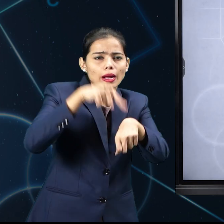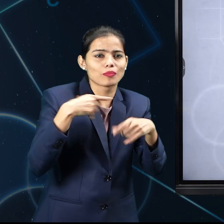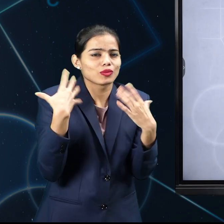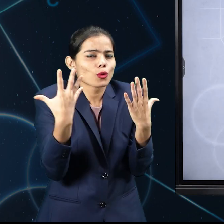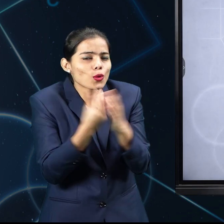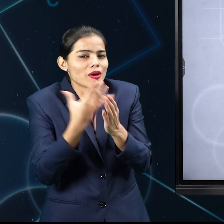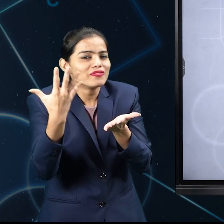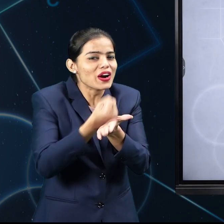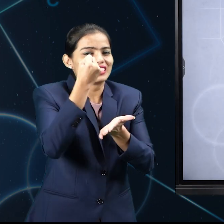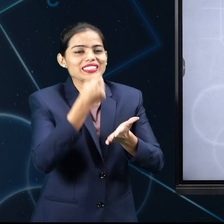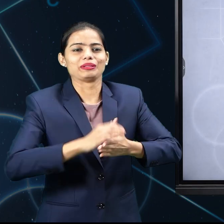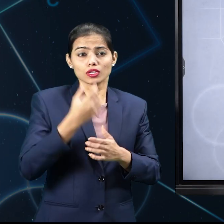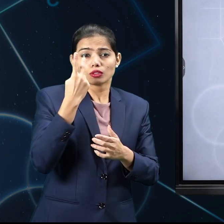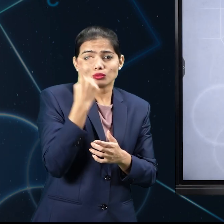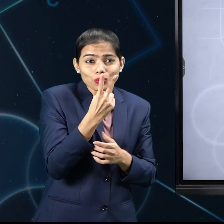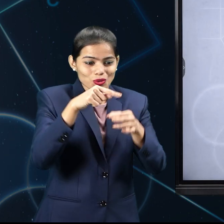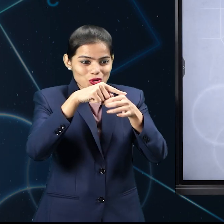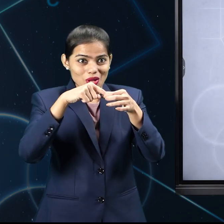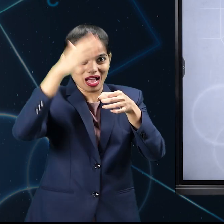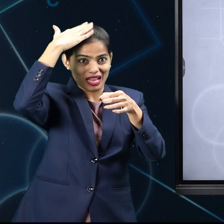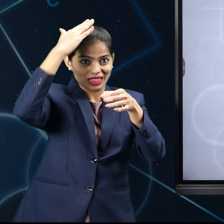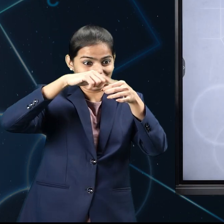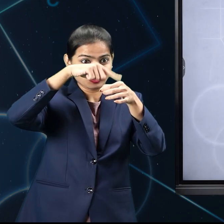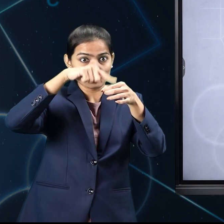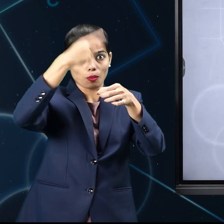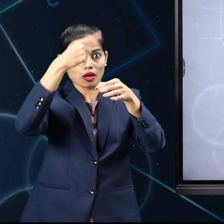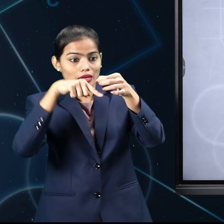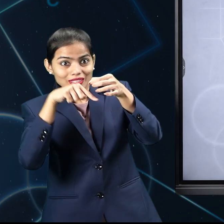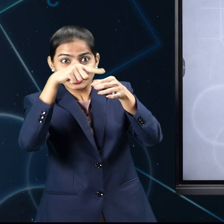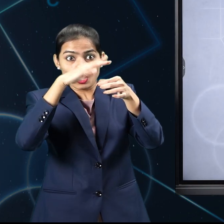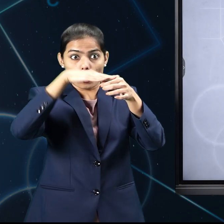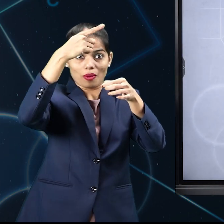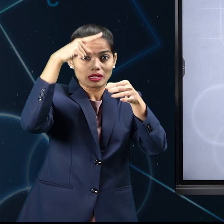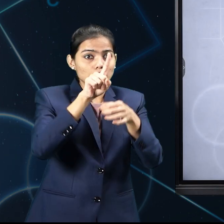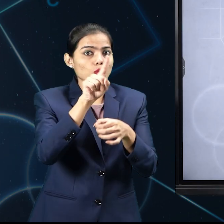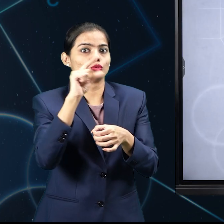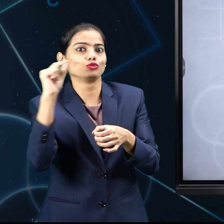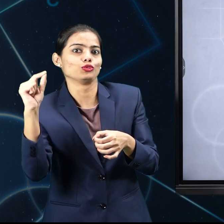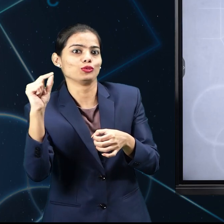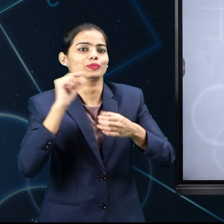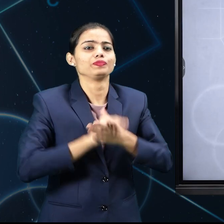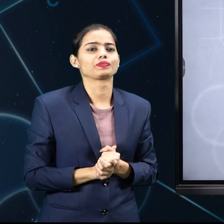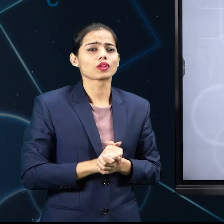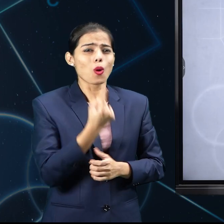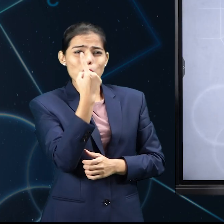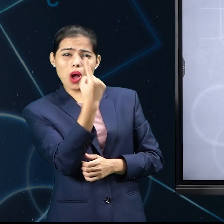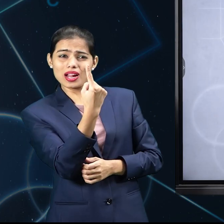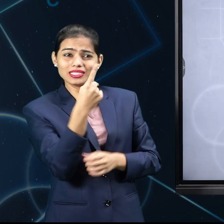एक मुख 270 वेळा आले, एकही मुख नाही असे 130 वेळा घडले.